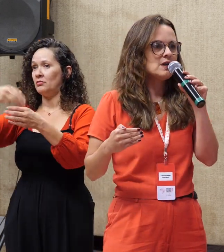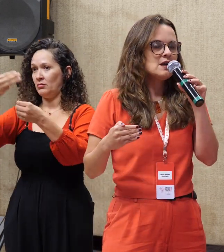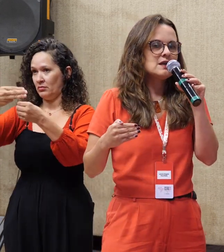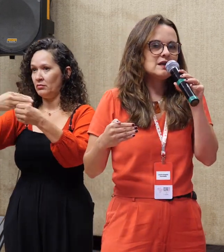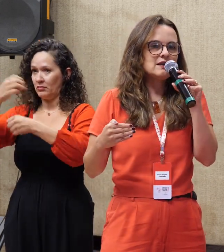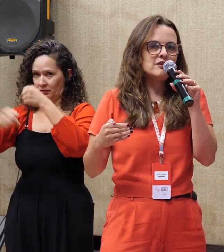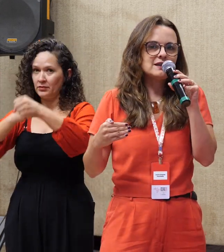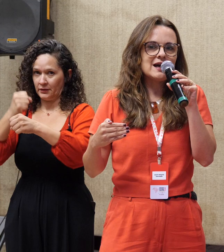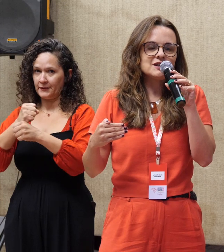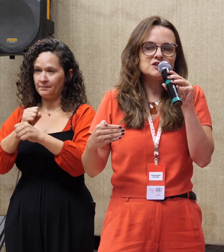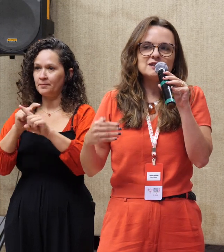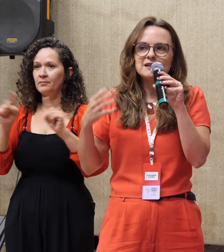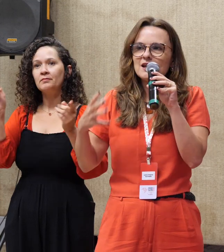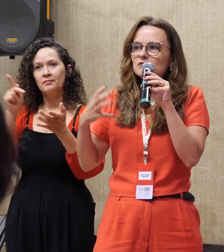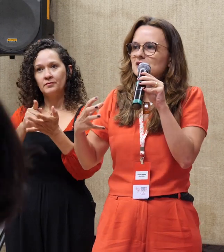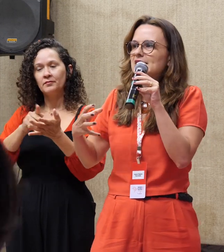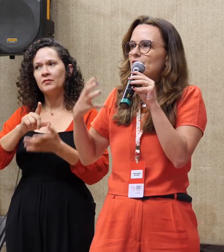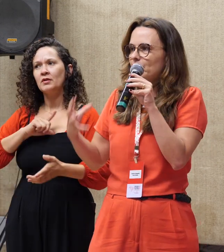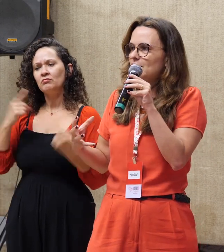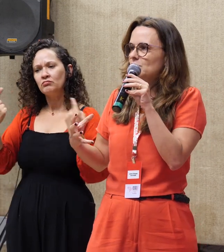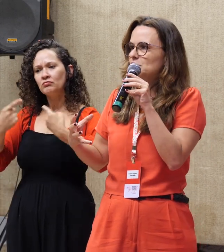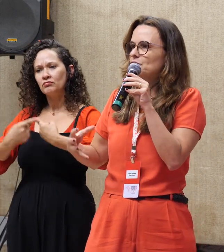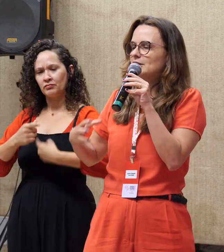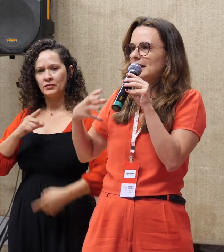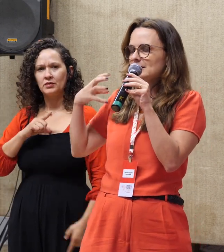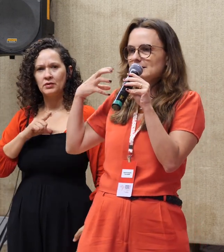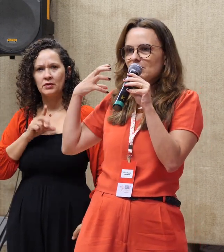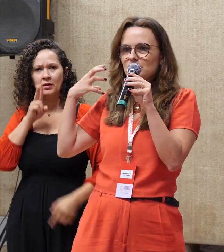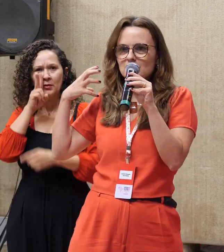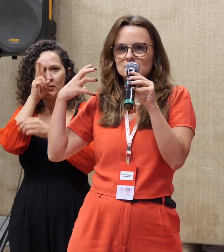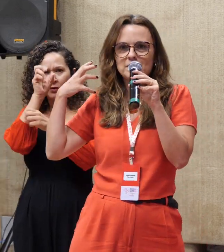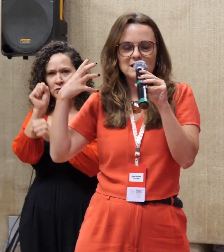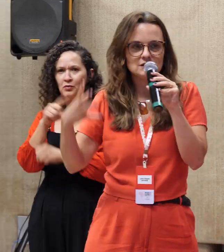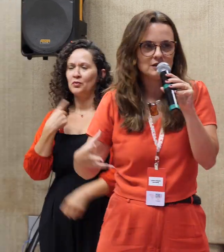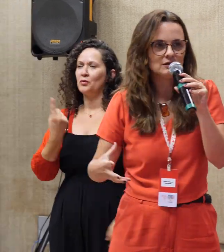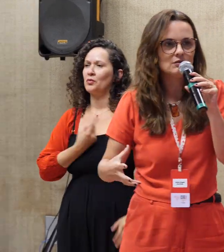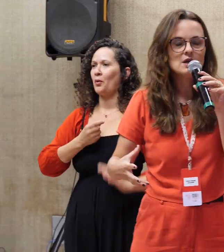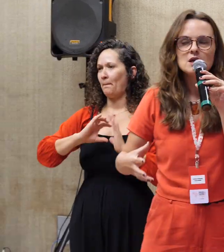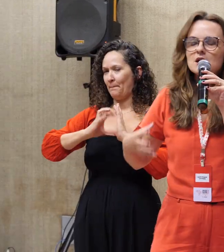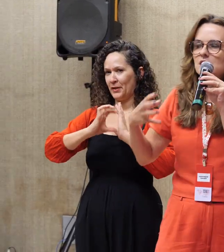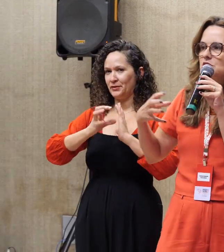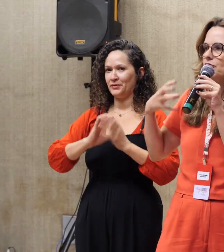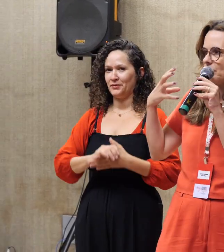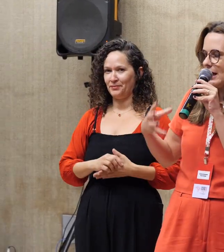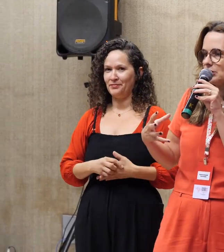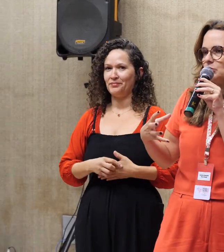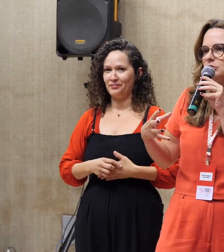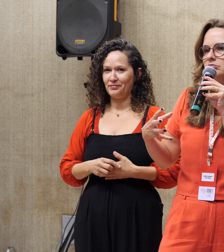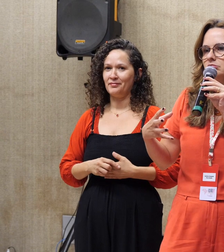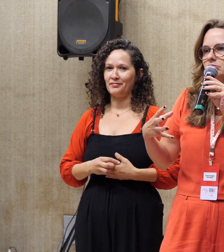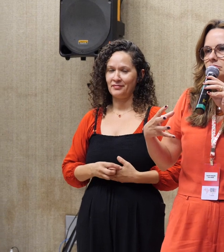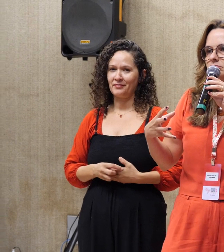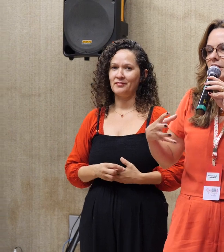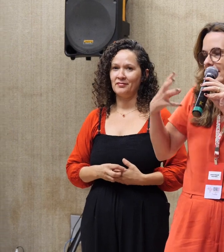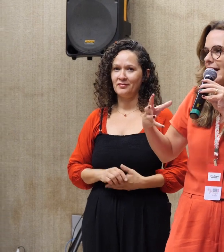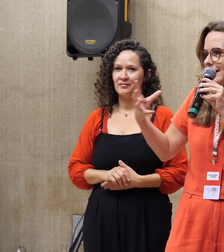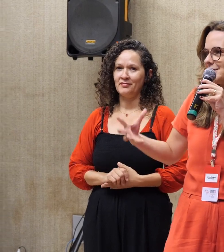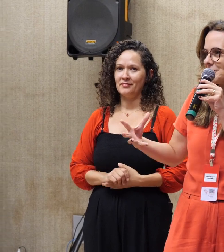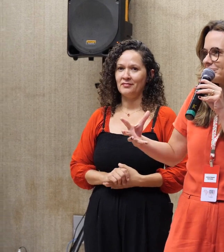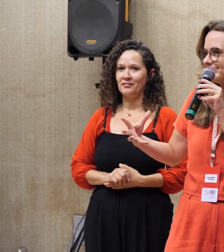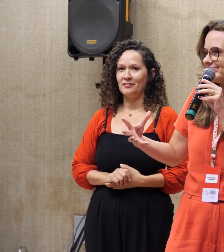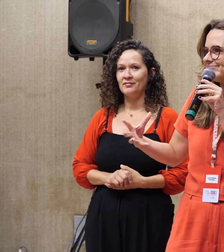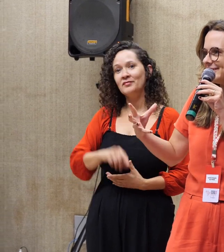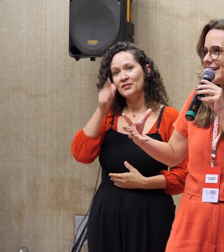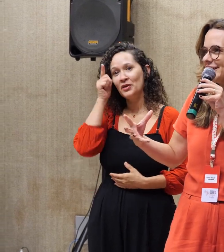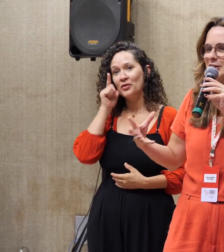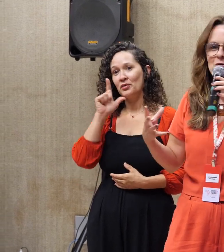municipal, que, na verdade, tem o desafio de fortalecer o nosso partido e, de fato, ganhar a